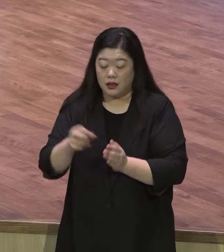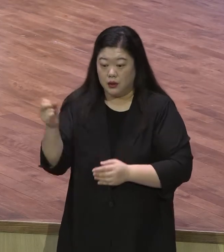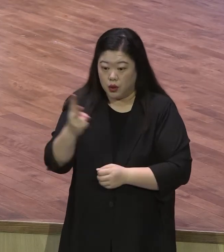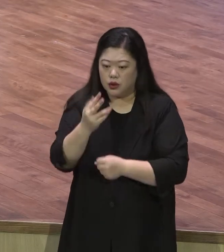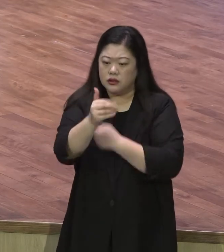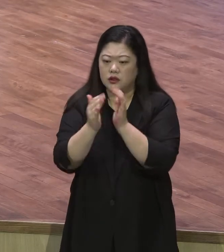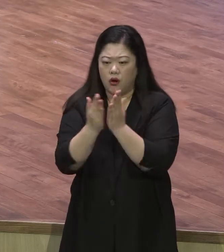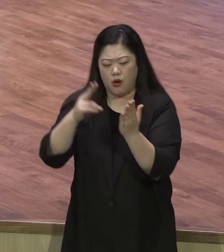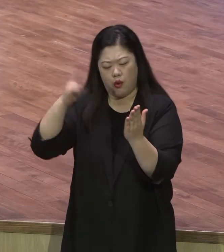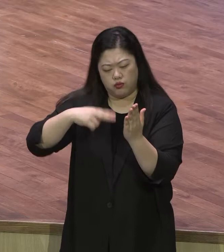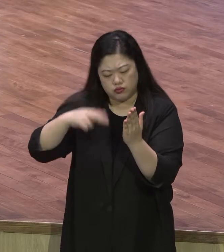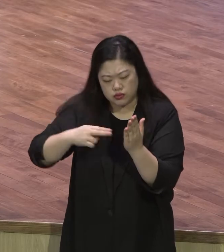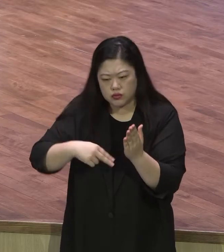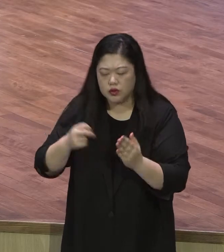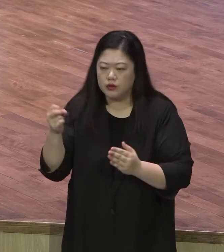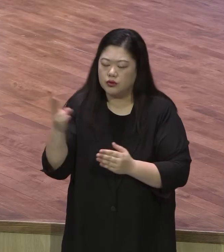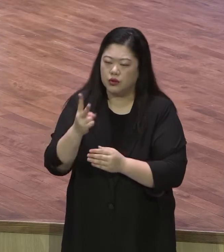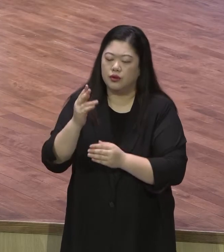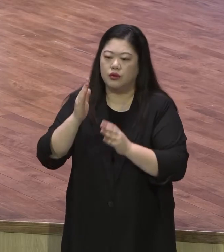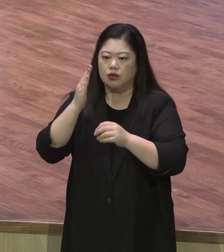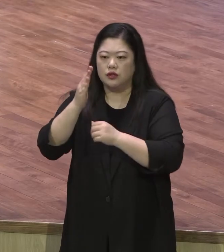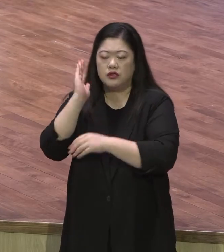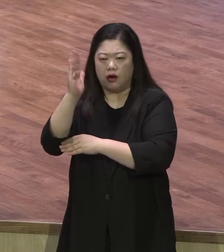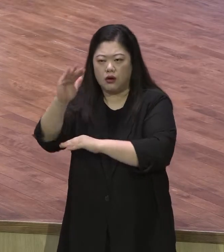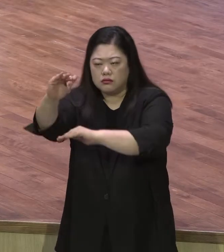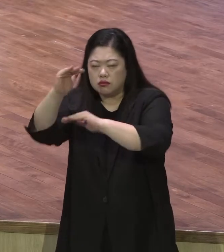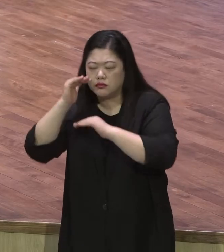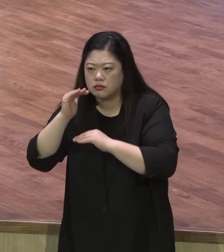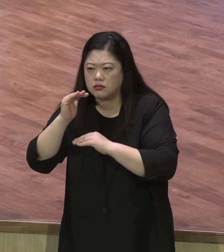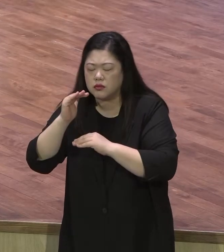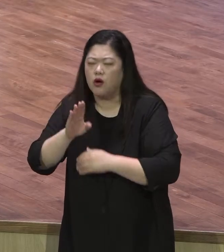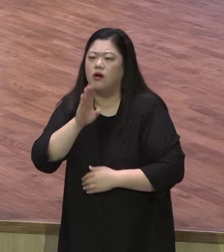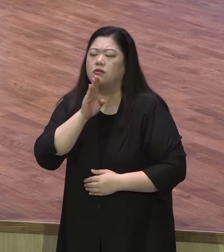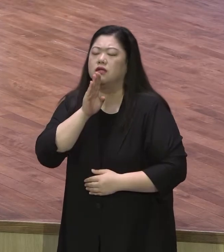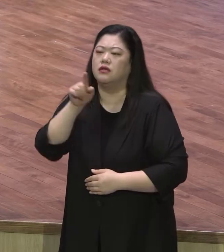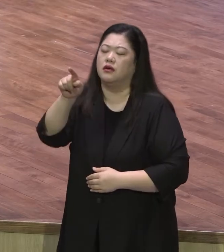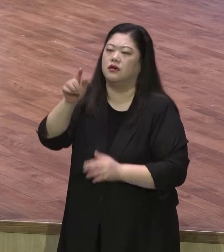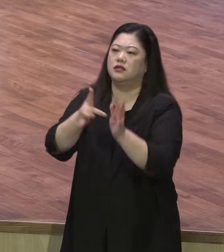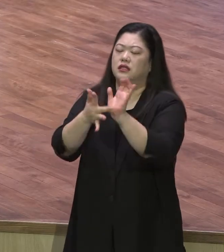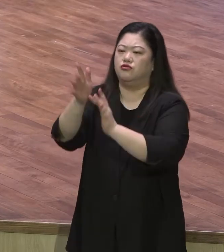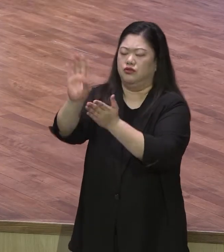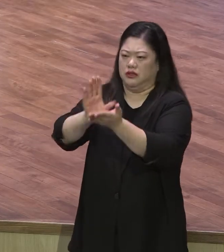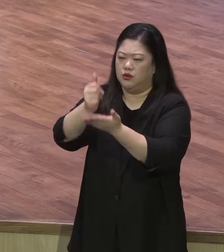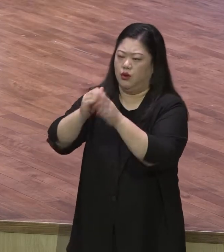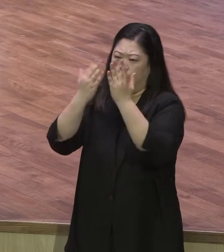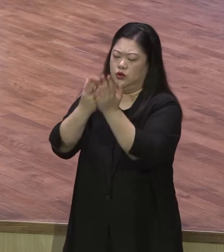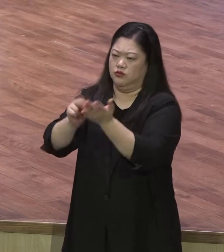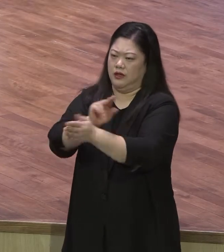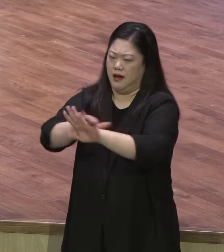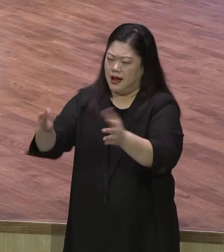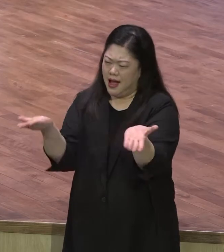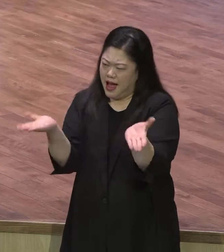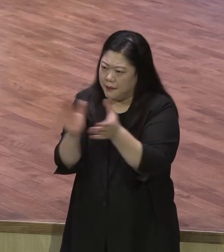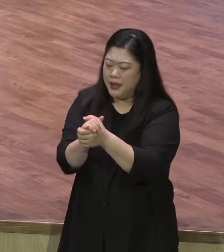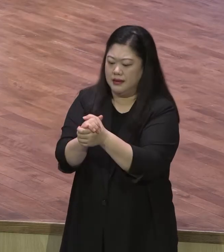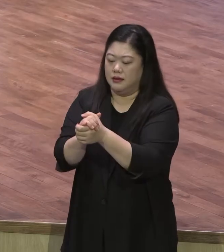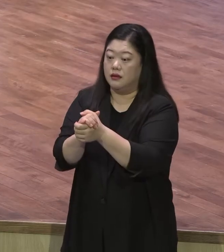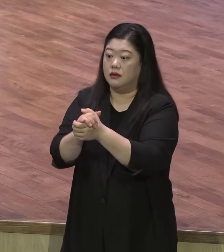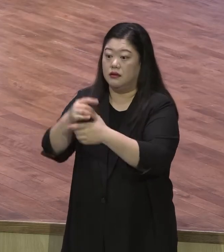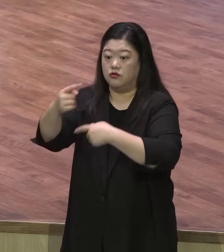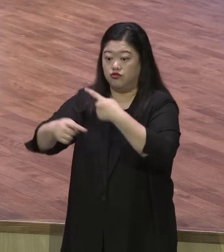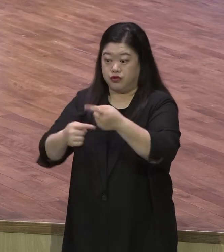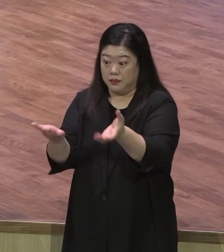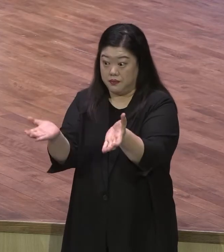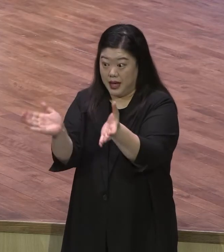공부하다가 설교 듣다가 찾았던지 아 예수가 그리스도 내 인생의 모든 문제의 일자구나 라고 하는 이 답을